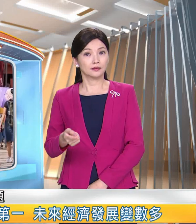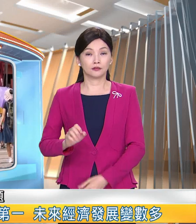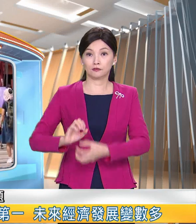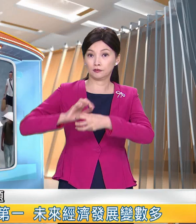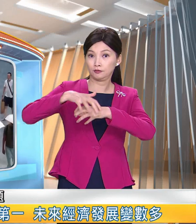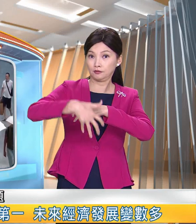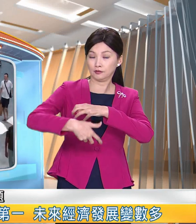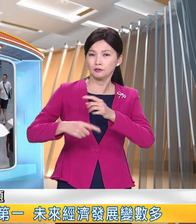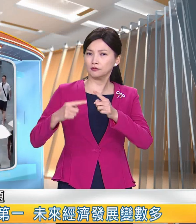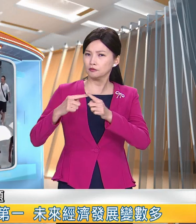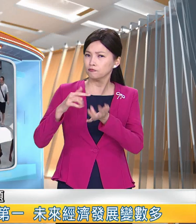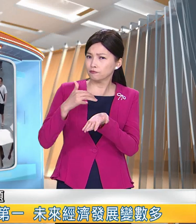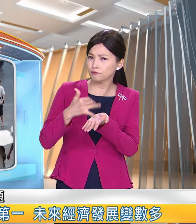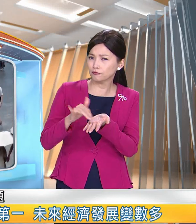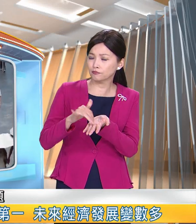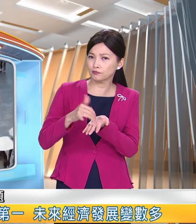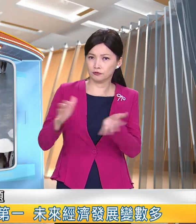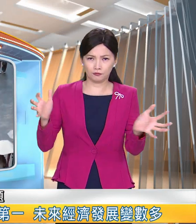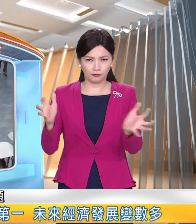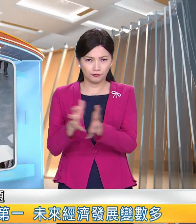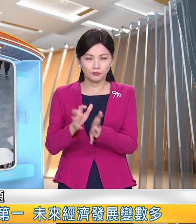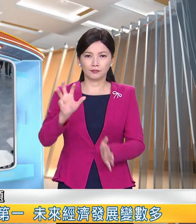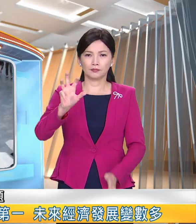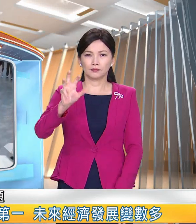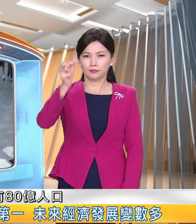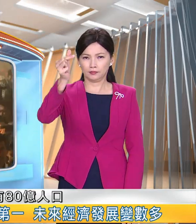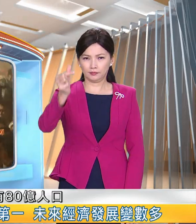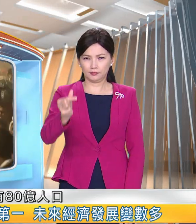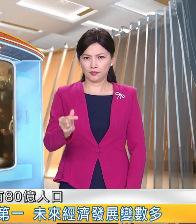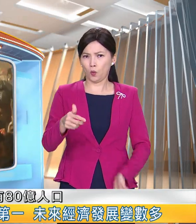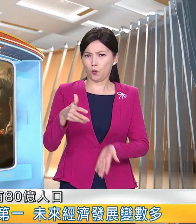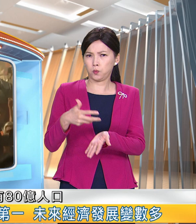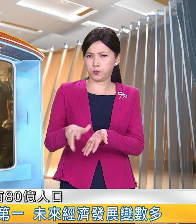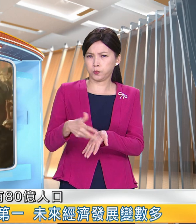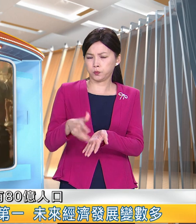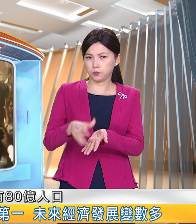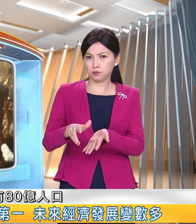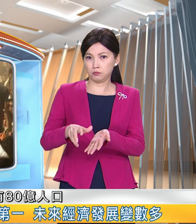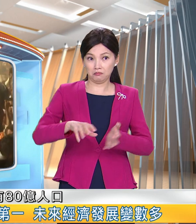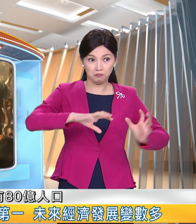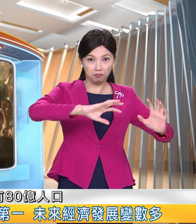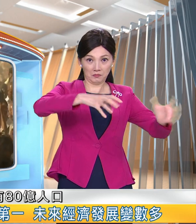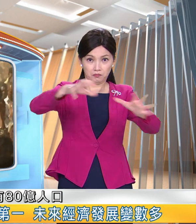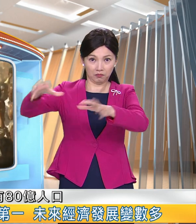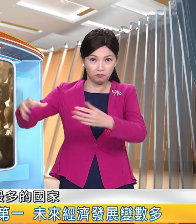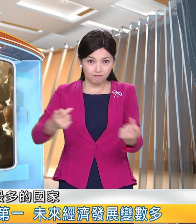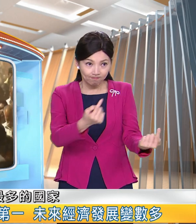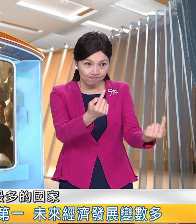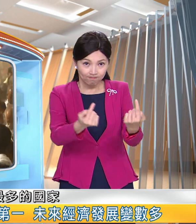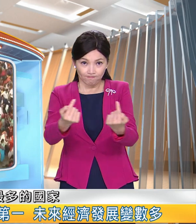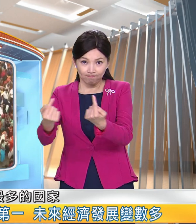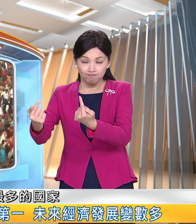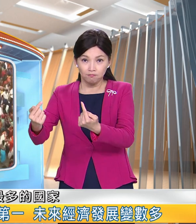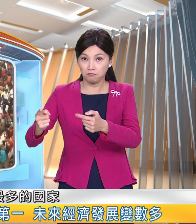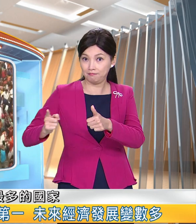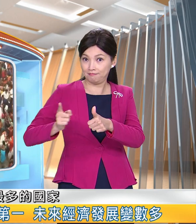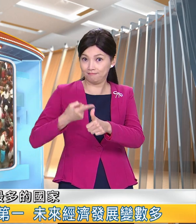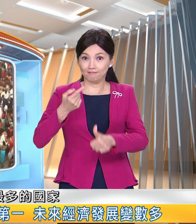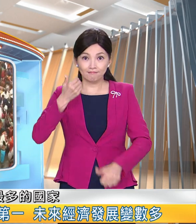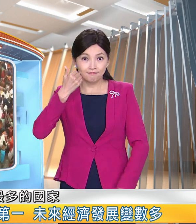再来看到人口问题，目前在全球大约有80亿人口，其中印度是人口最多的国